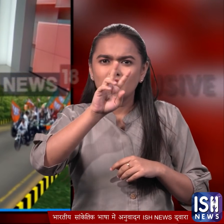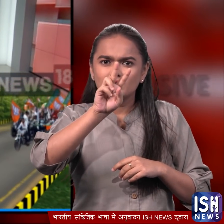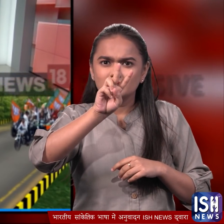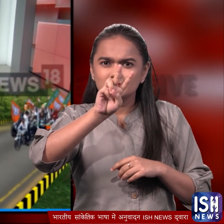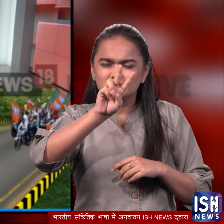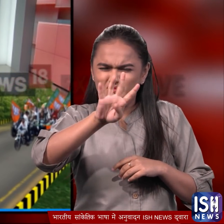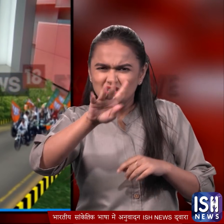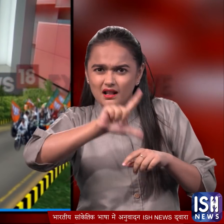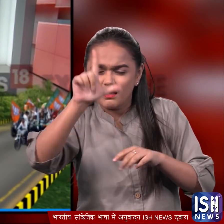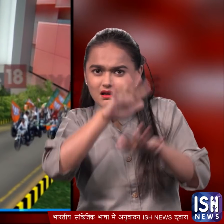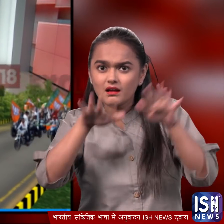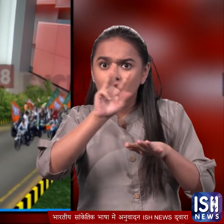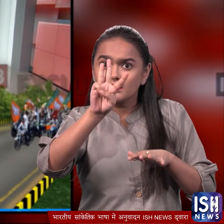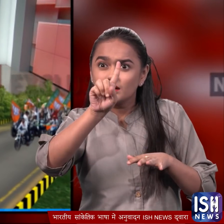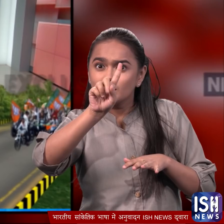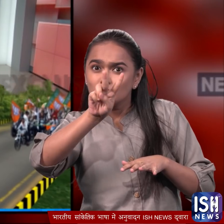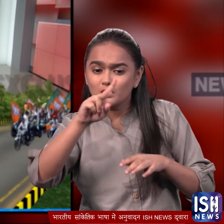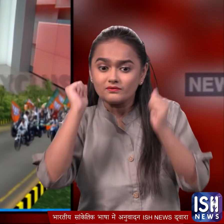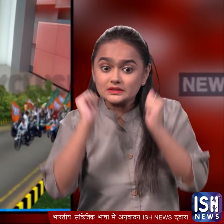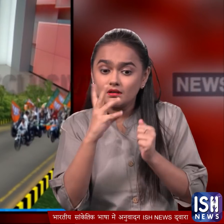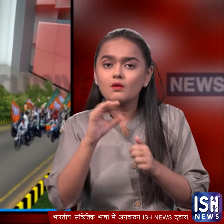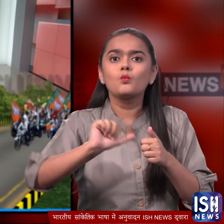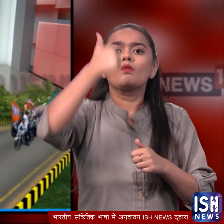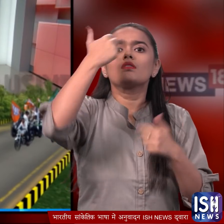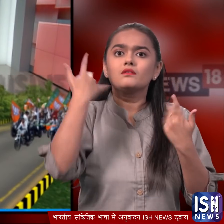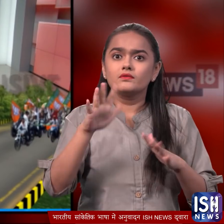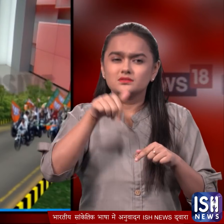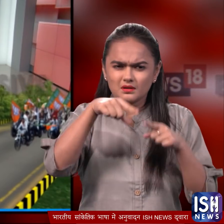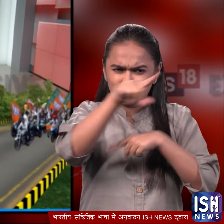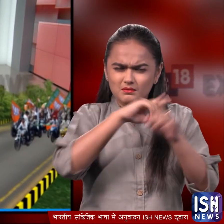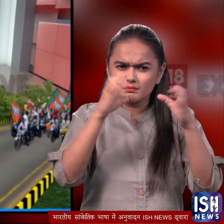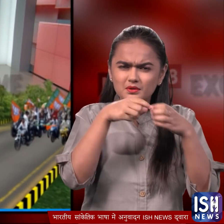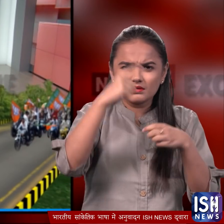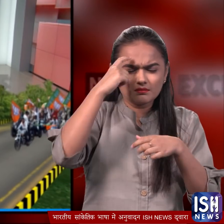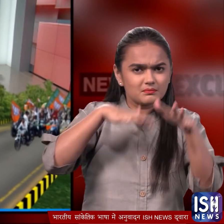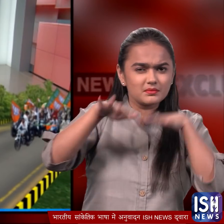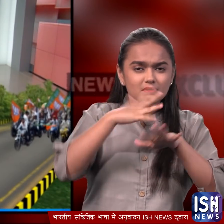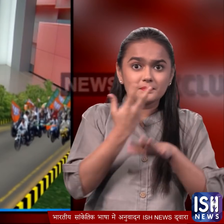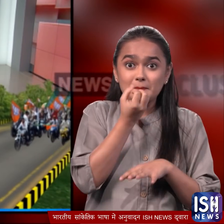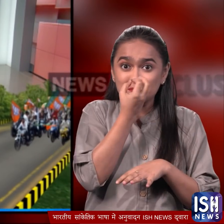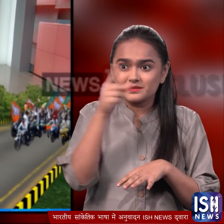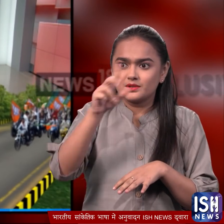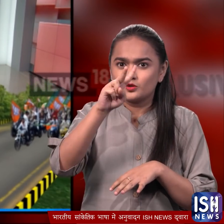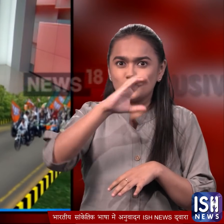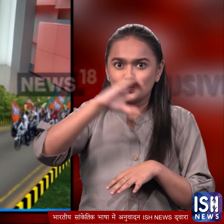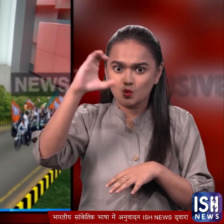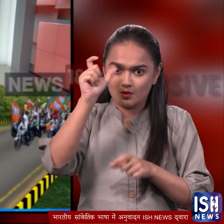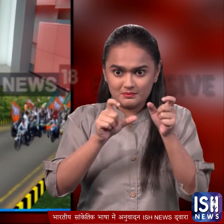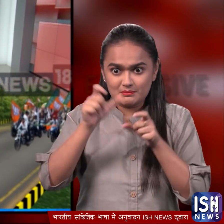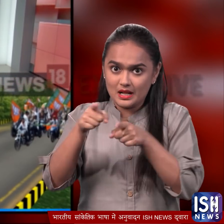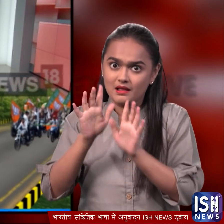हुए 312 सीटों पर जीत दर्ज की थी। पार्टी का अनुमान यह है कि जब बीजेपी के 2 करोड़ सदस्य होने